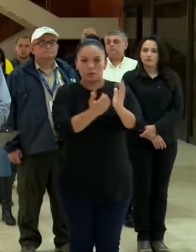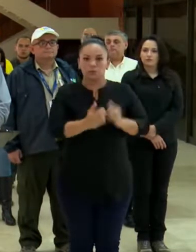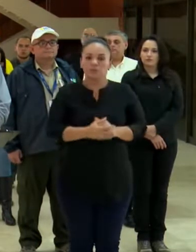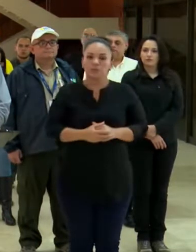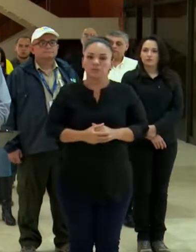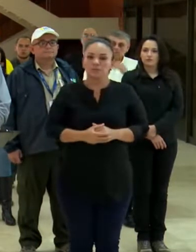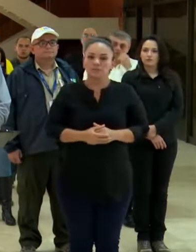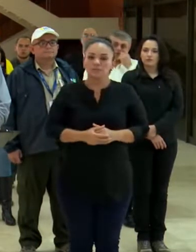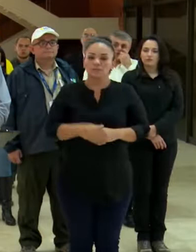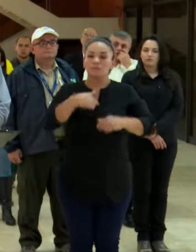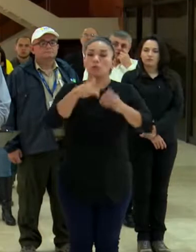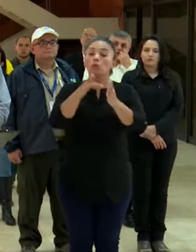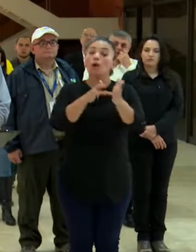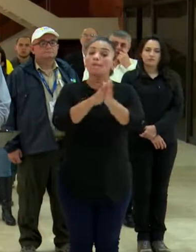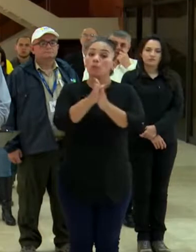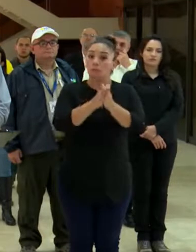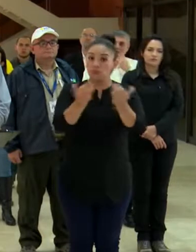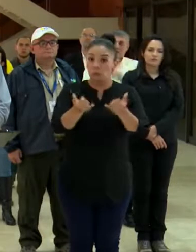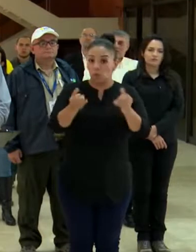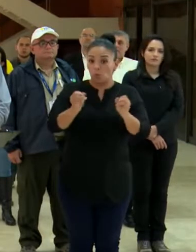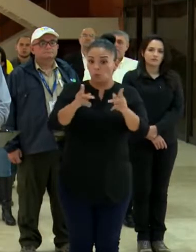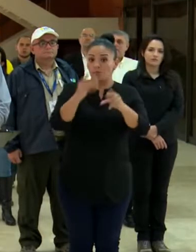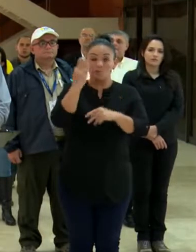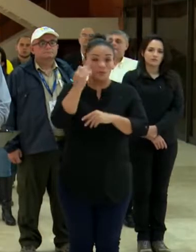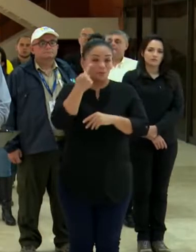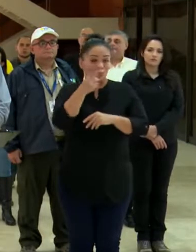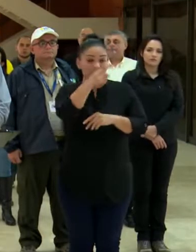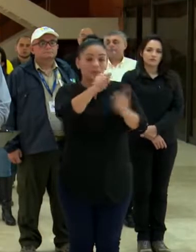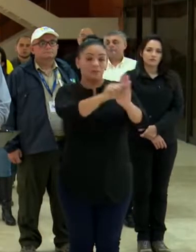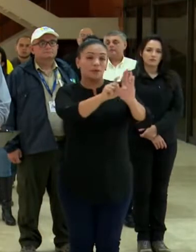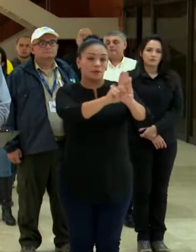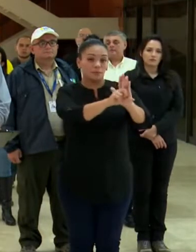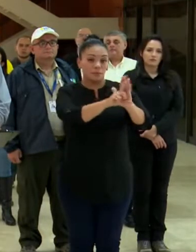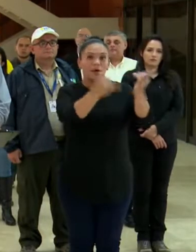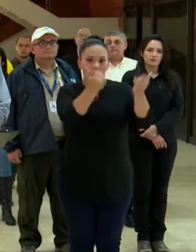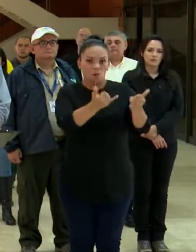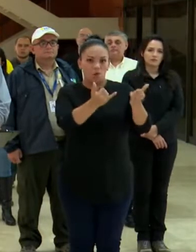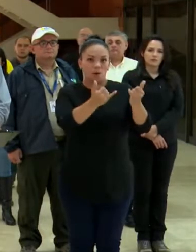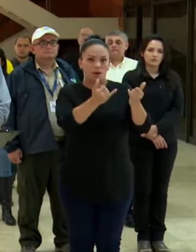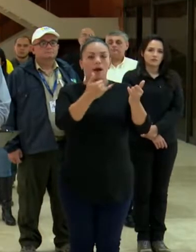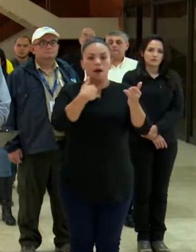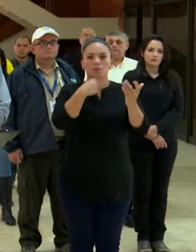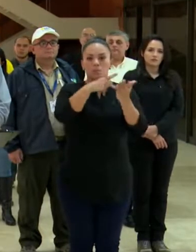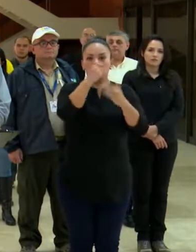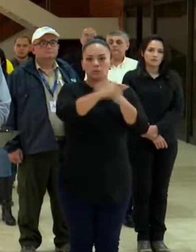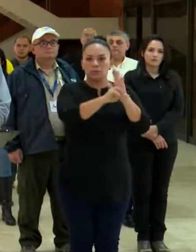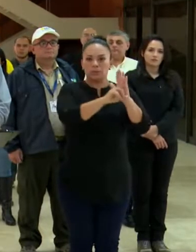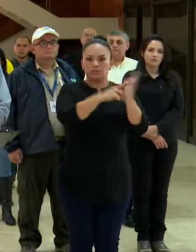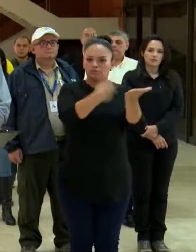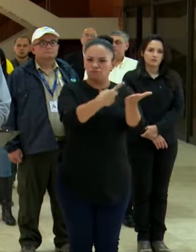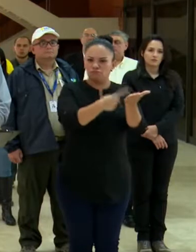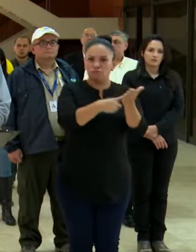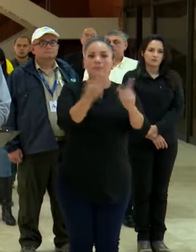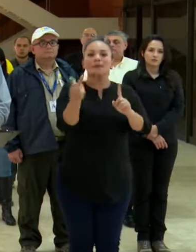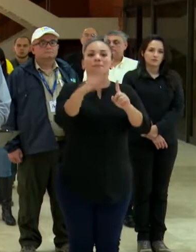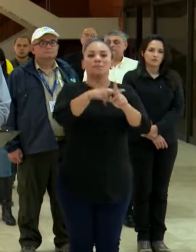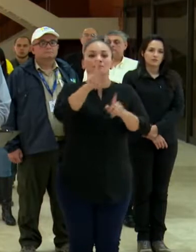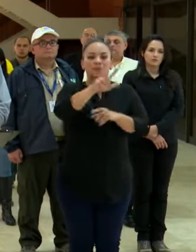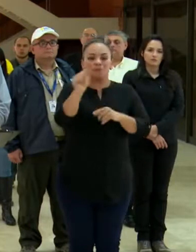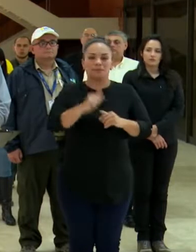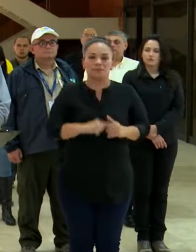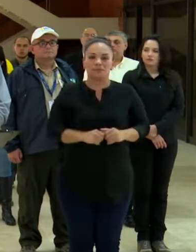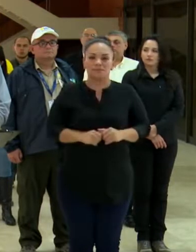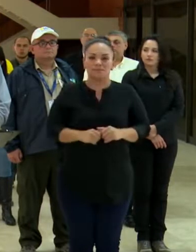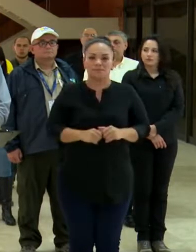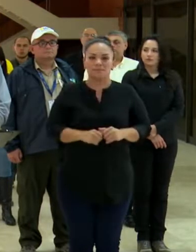Ahí más bien aprovecho la oportunidad porque en Asamblea Legislativa se está discutiendo en este momento un proyecto que obliga a implementarlo en 3 meses. Y